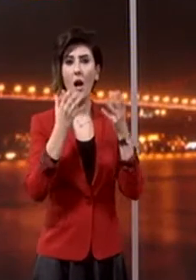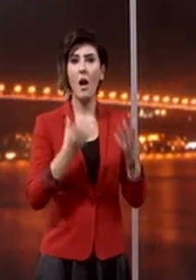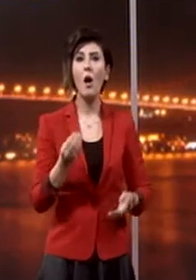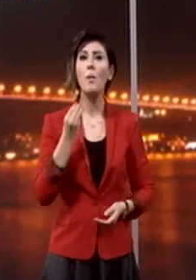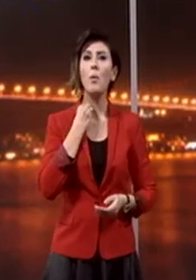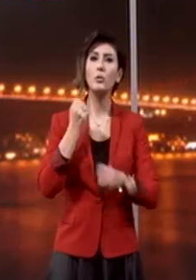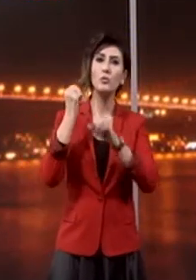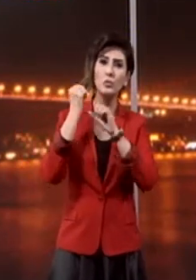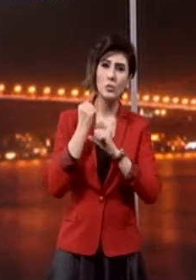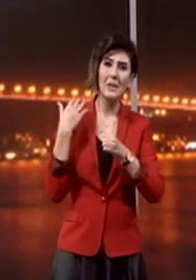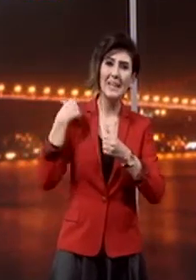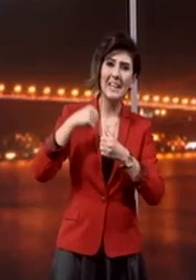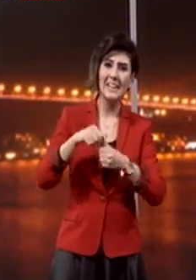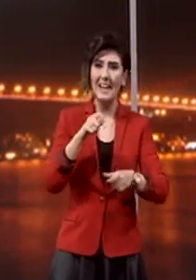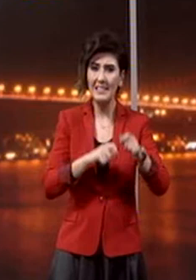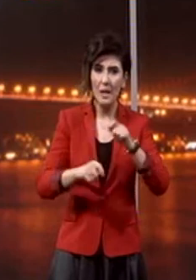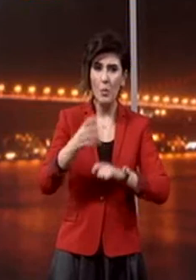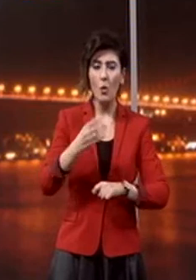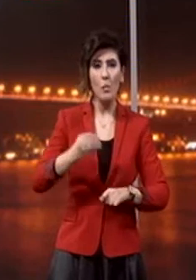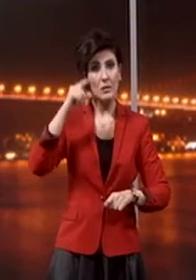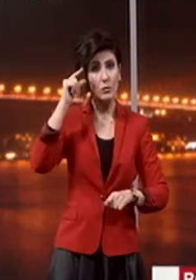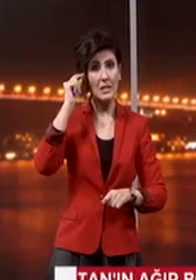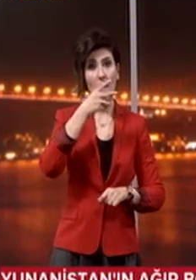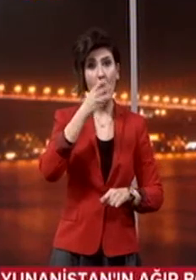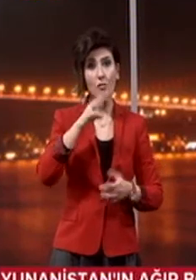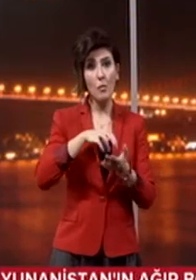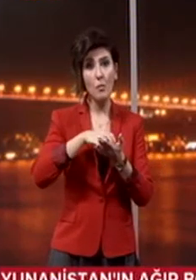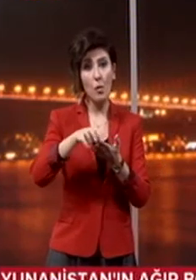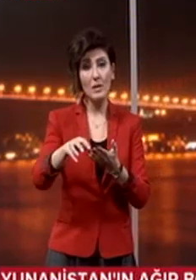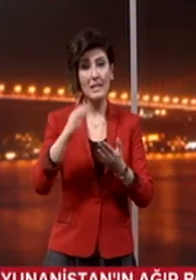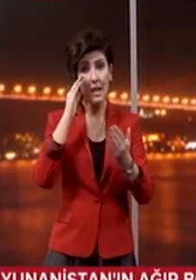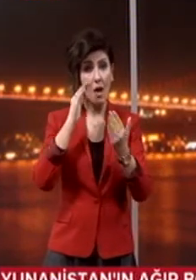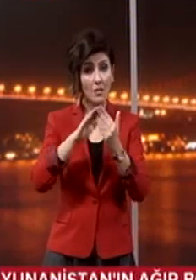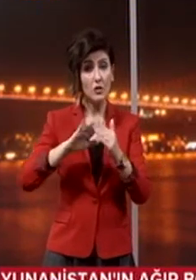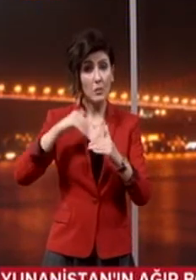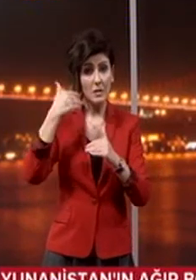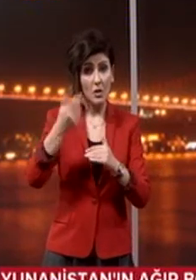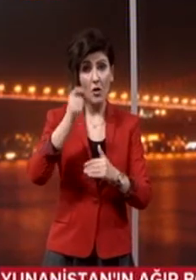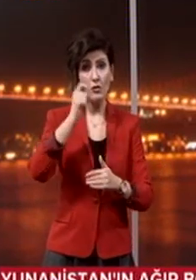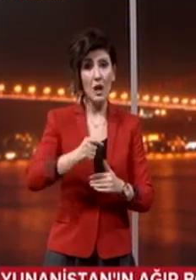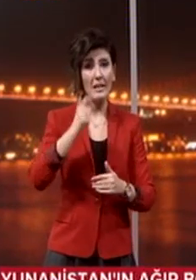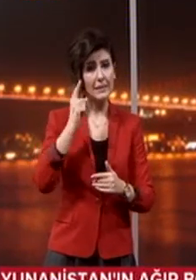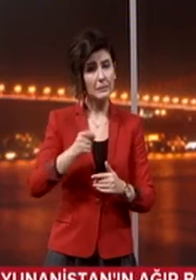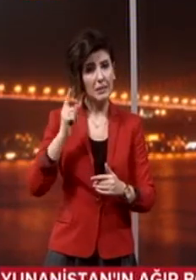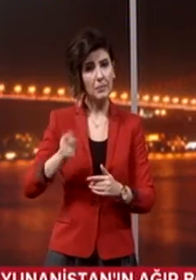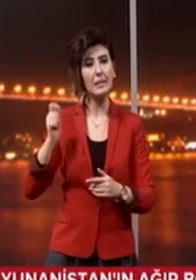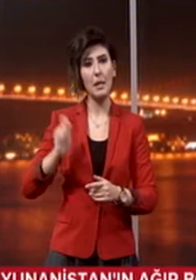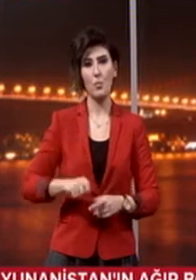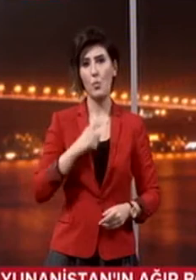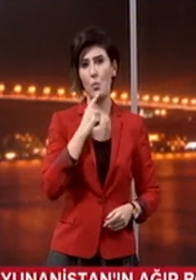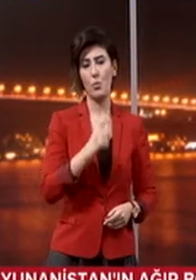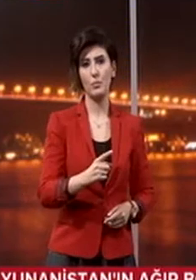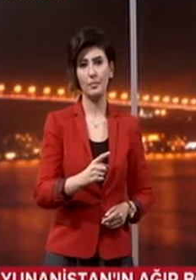Ağır borç yükünü yeniden yapılandırma çabasında olan Yunanistan, Avro bölgesiyle sağlanan anlaşmanın ardından şartları bir bir yerine